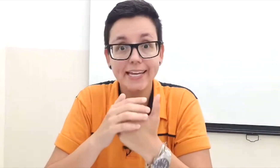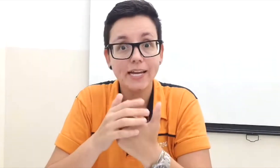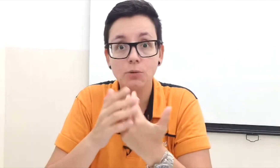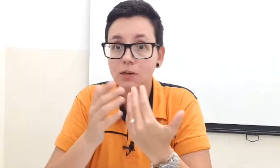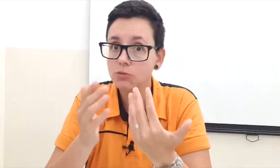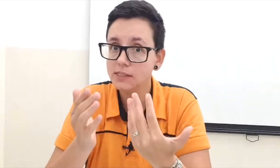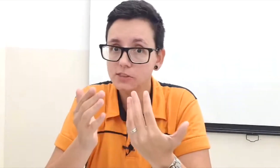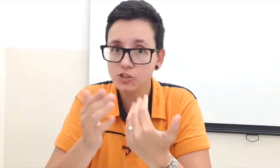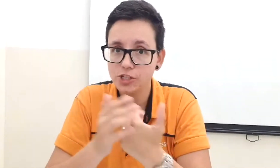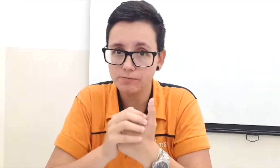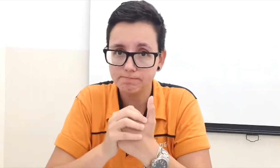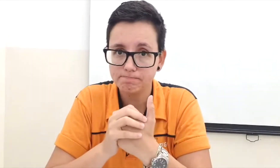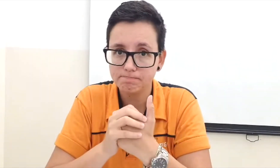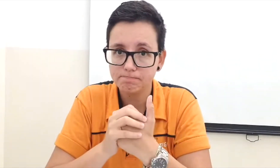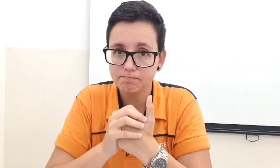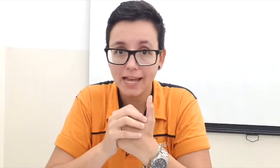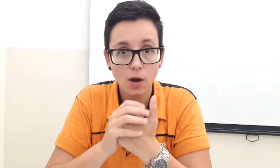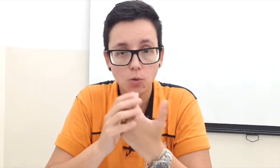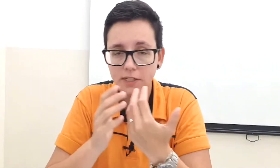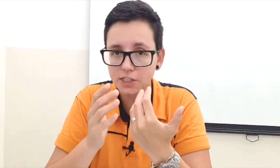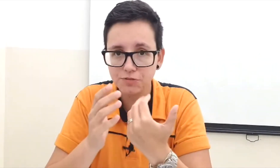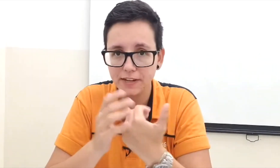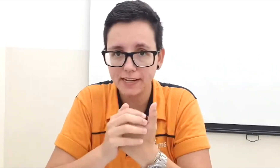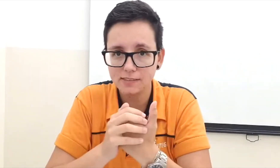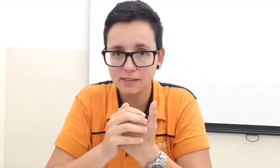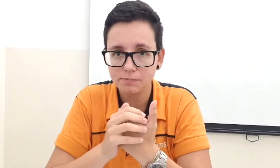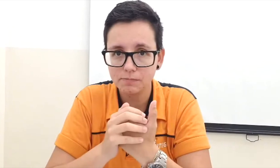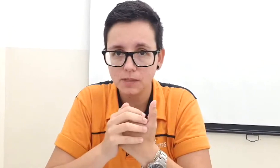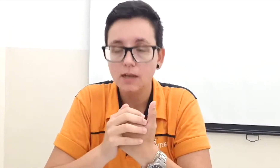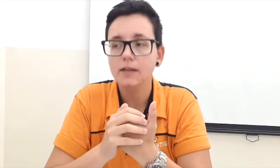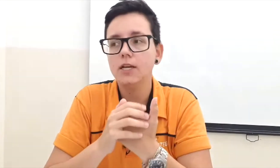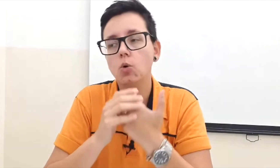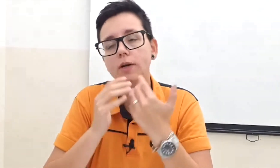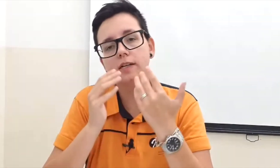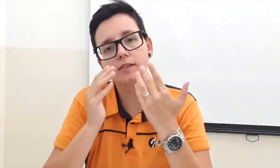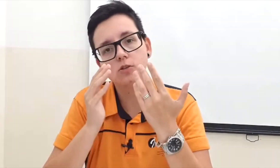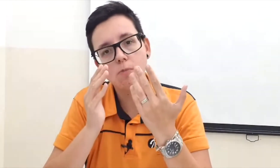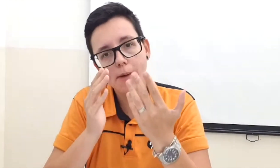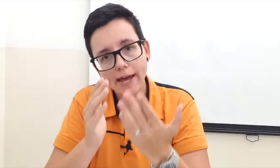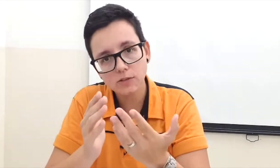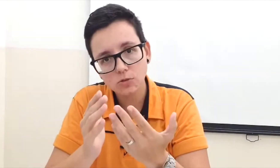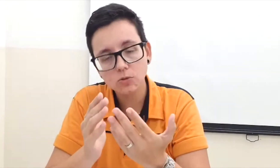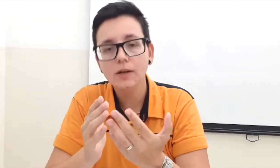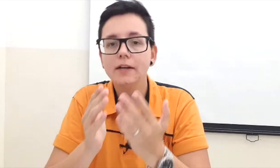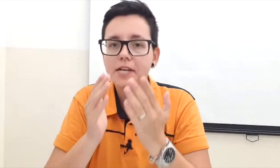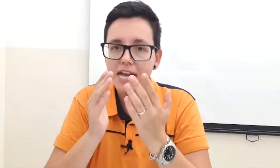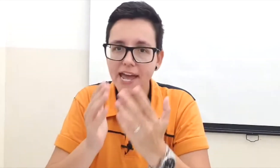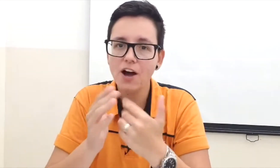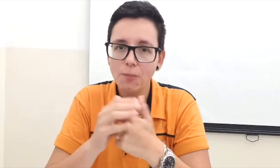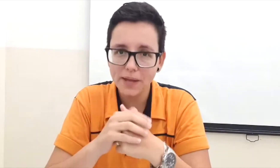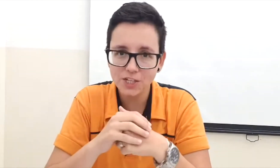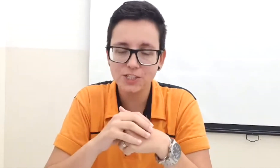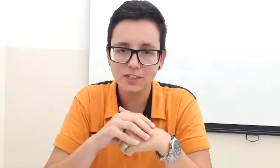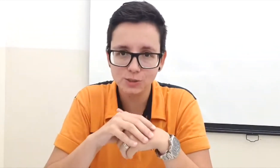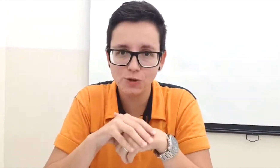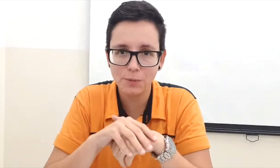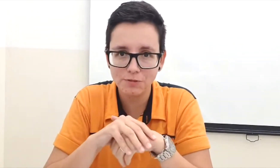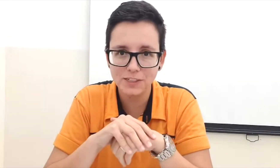eu não desisti. É a única diferença. E eu conheci um método que realmente transforma